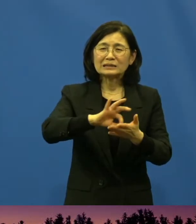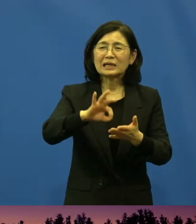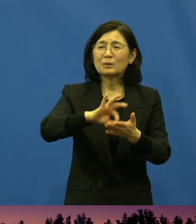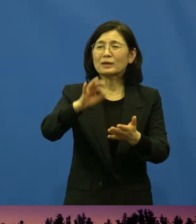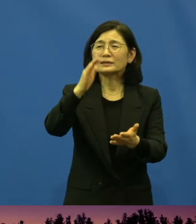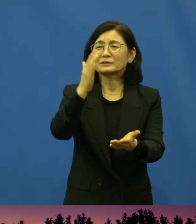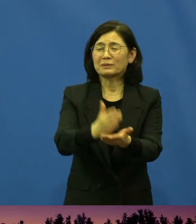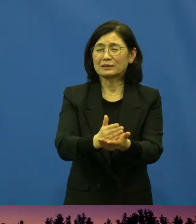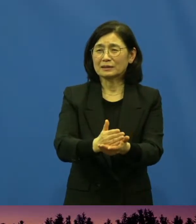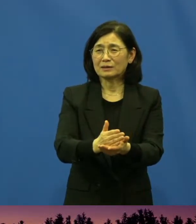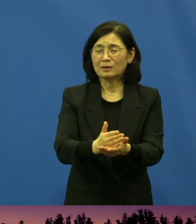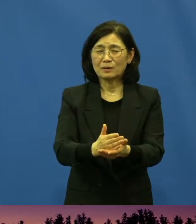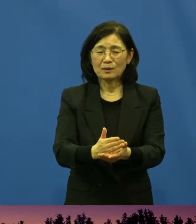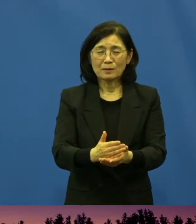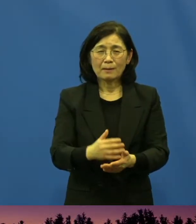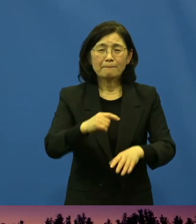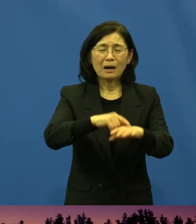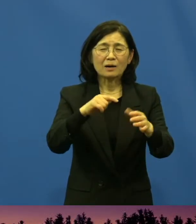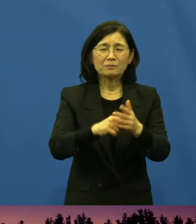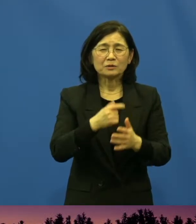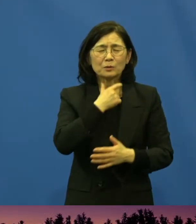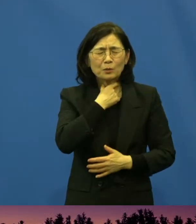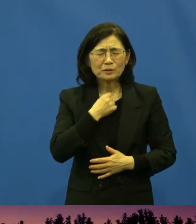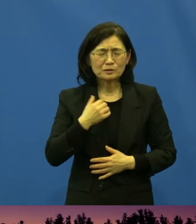원이로되 육신이 약하도다.